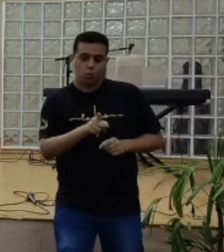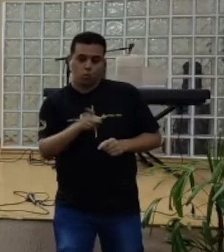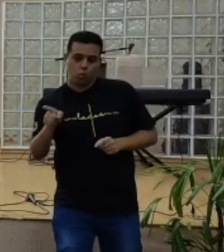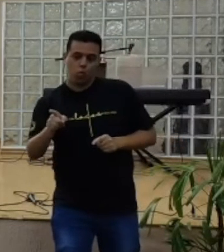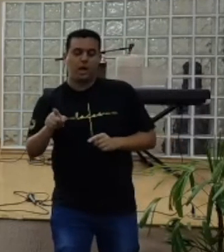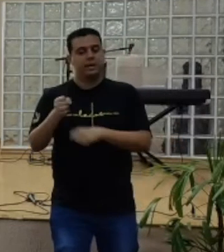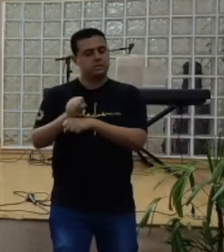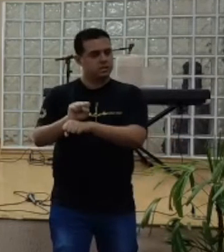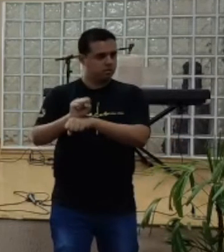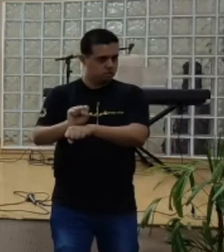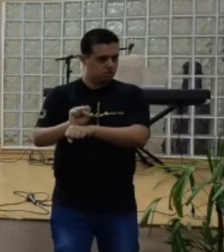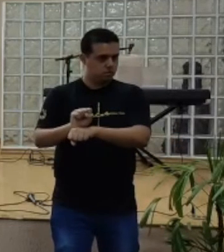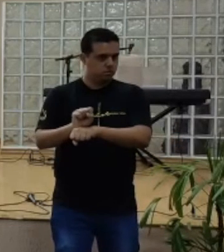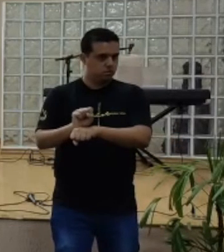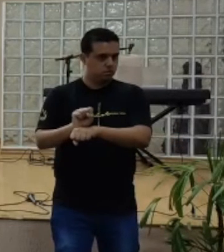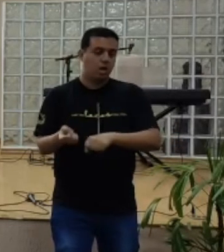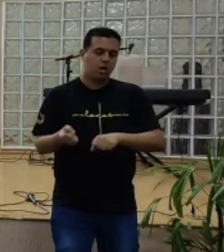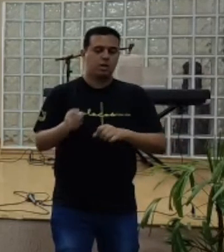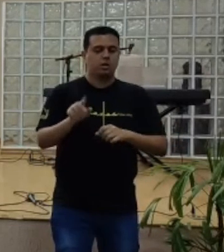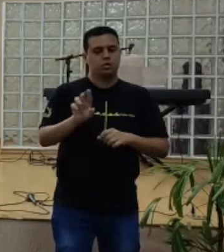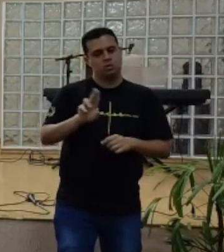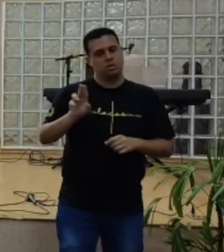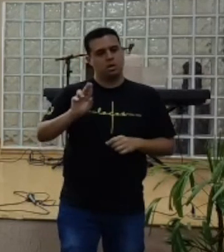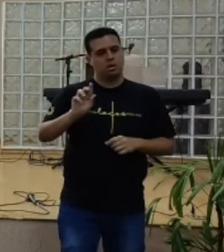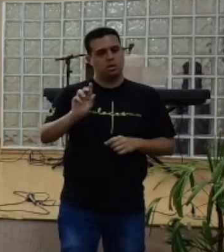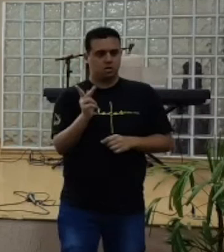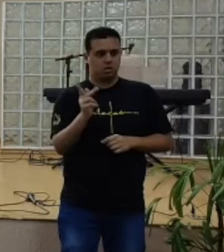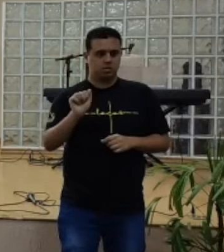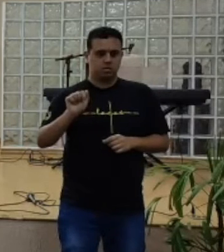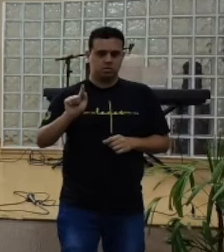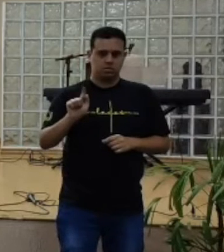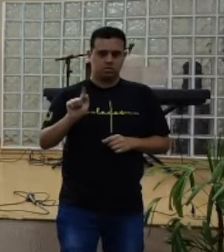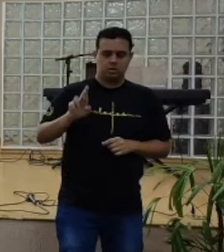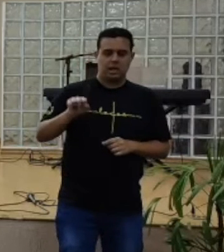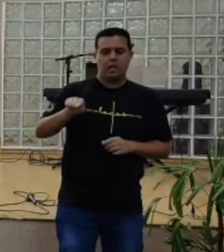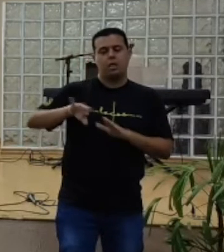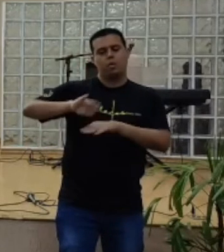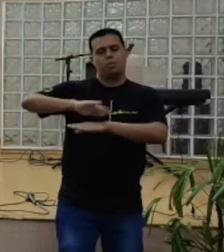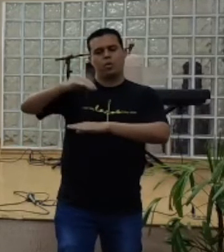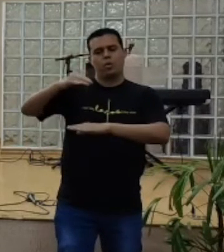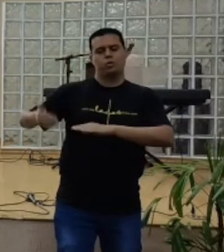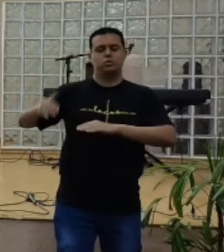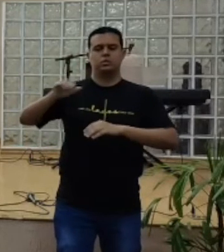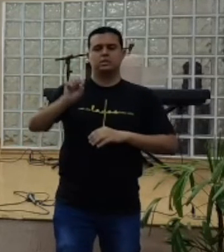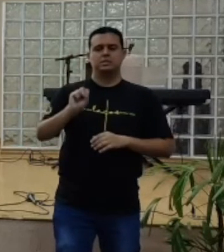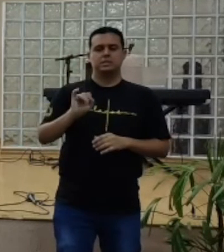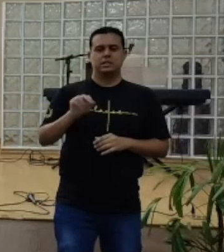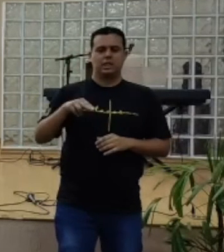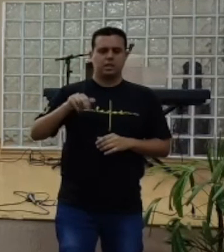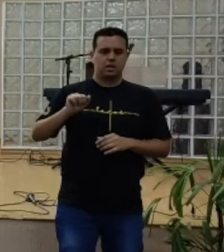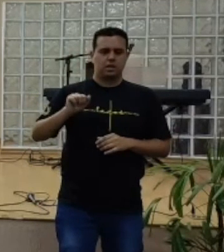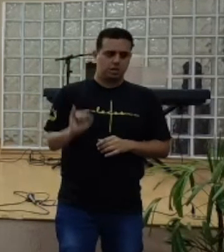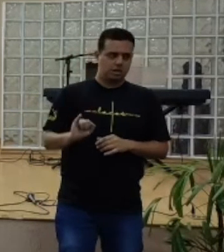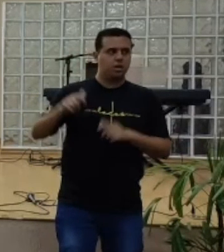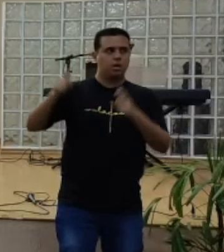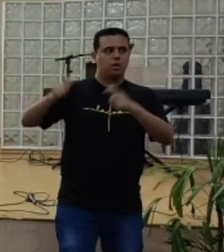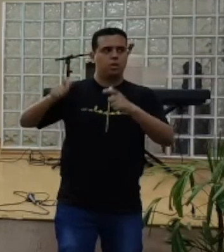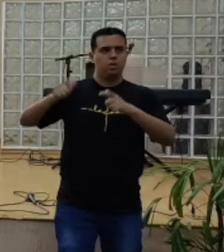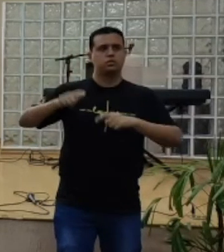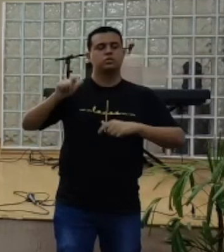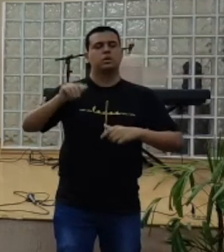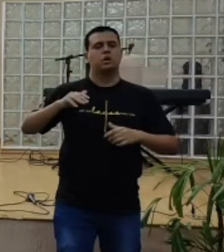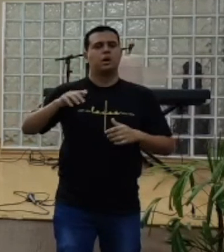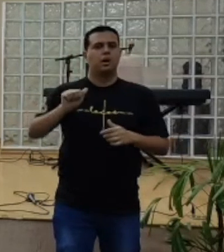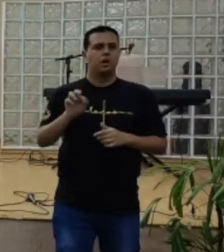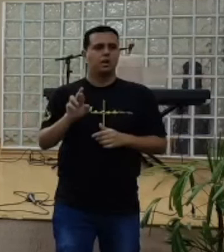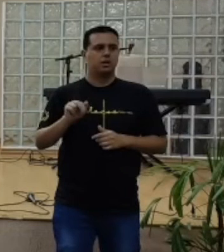Agar. Ora, Agar é o Monte Sinai na Arábia e corresponde a Jerusalém atual, que